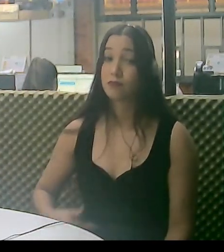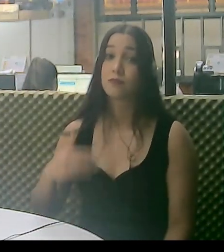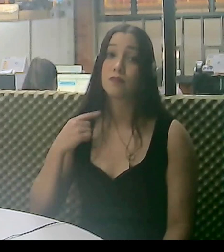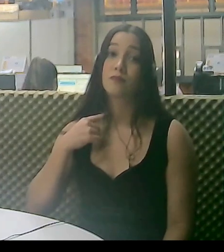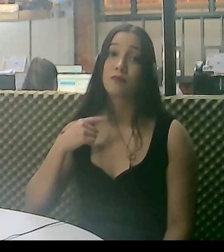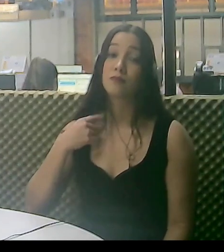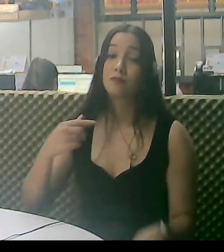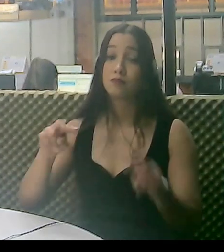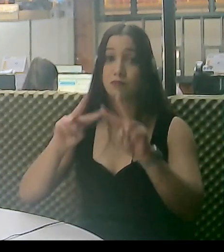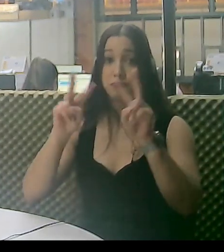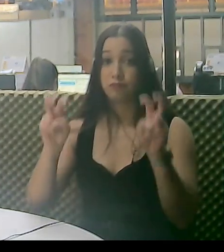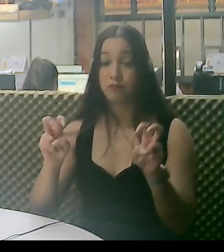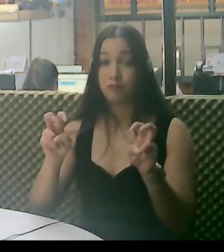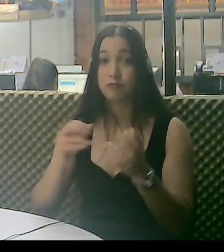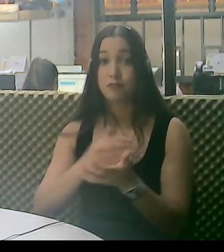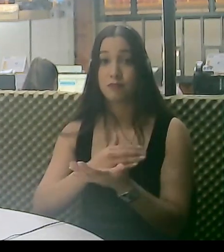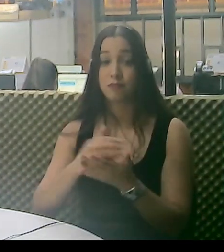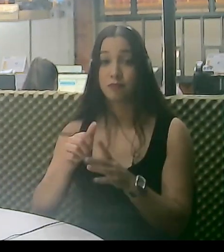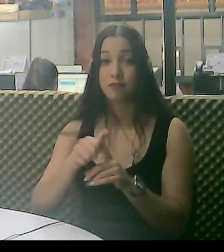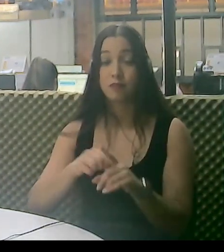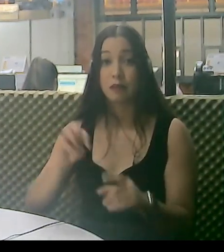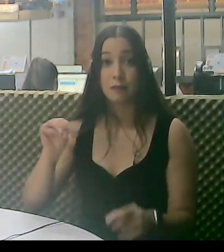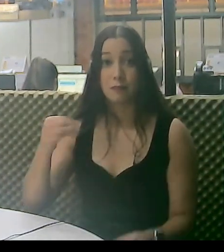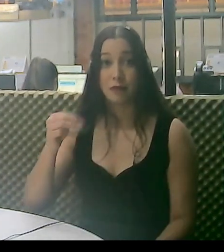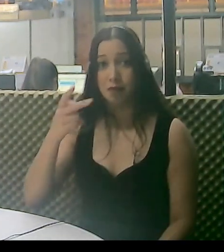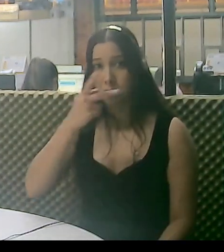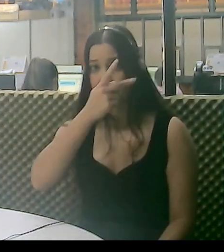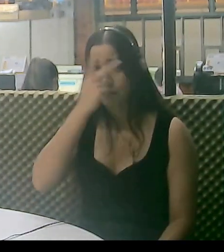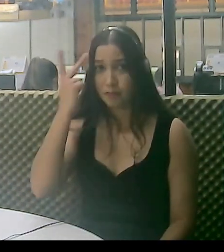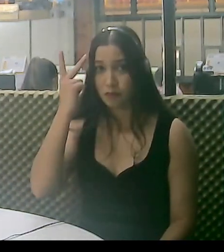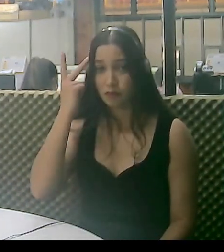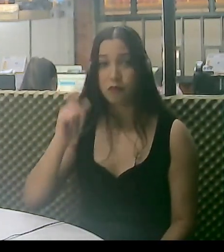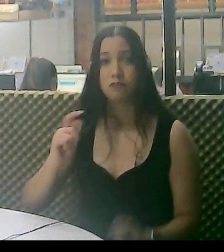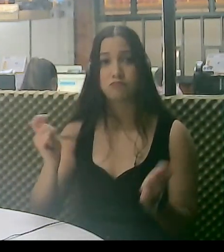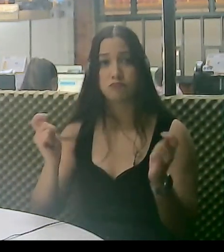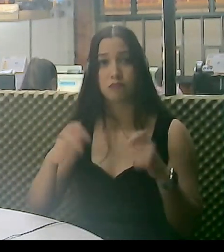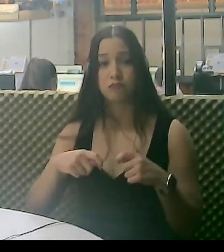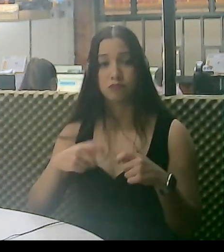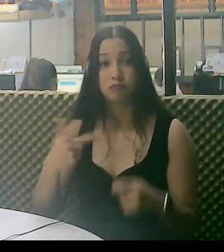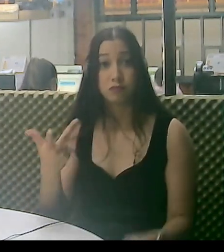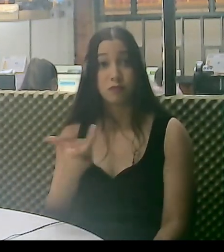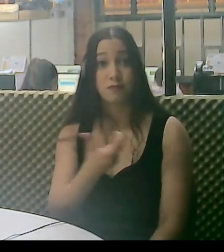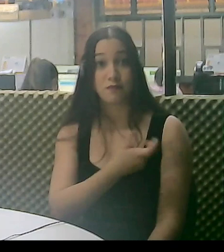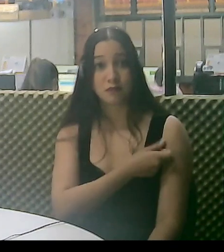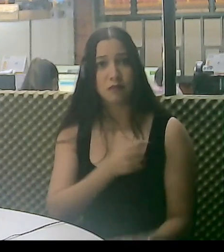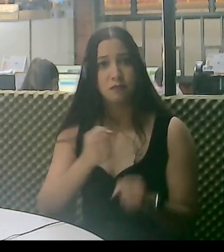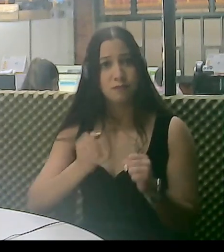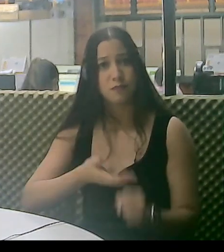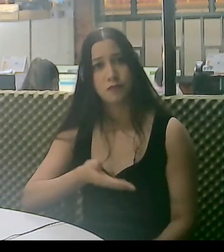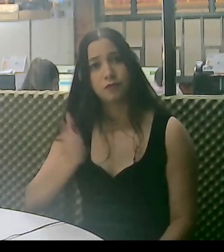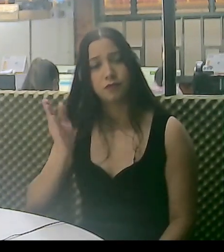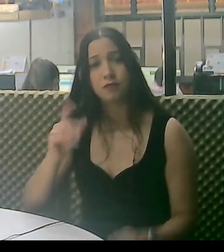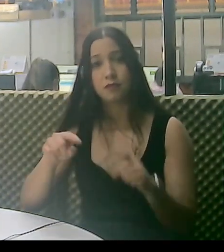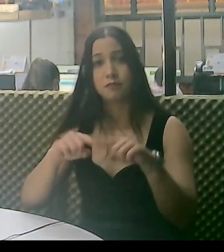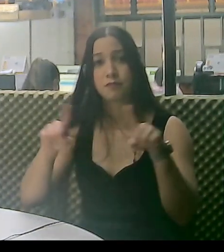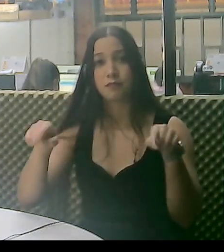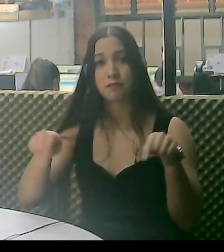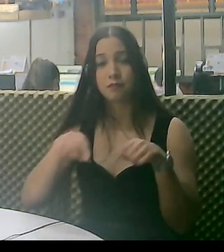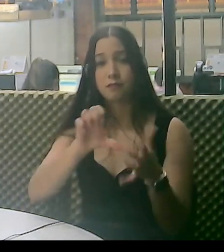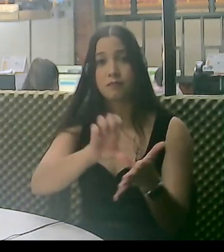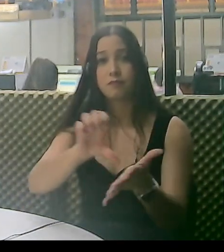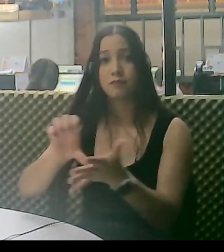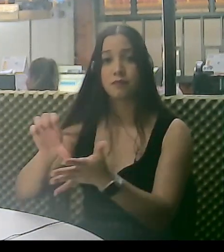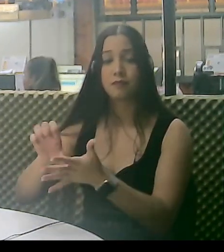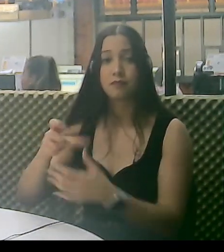ao tema. Desde março deste ano, cidadãos que estiverem aptos a receberem as doses podem procurar as salas de vacina da